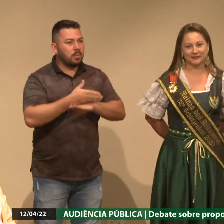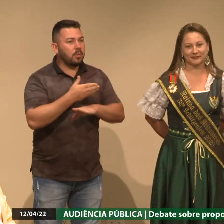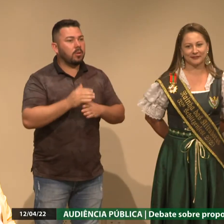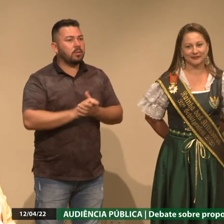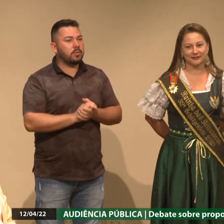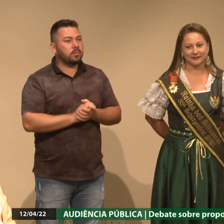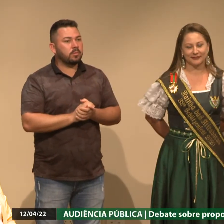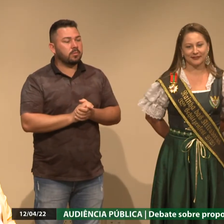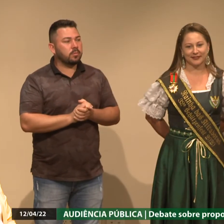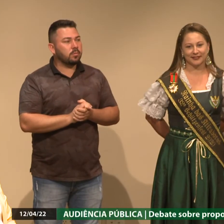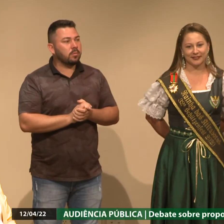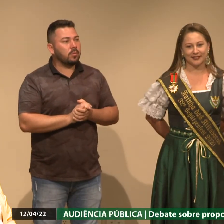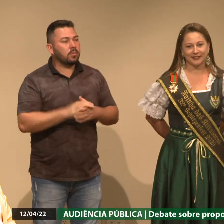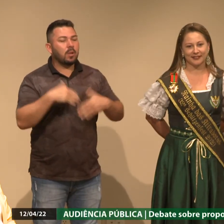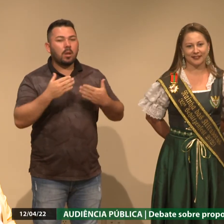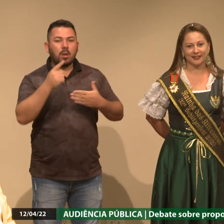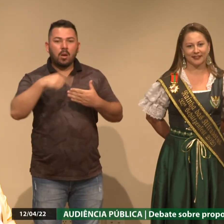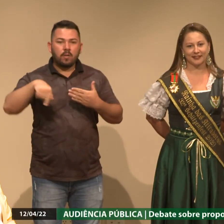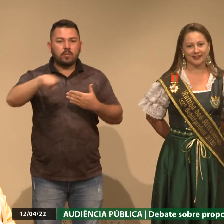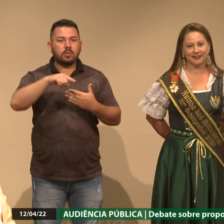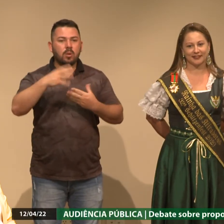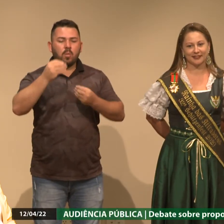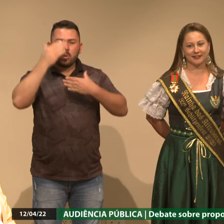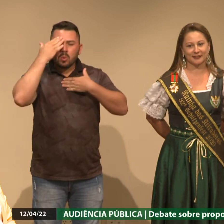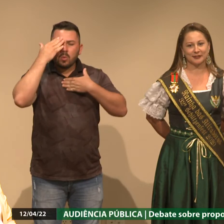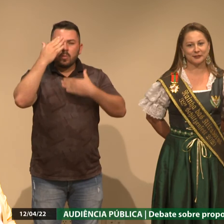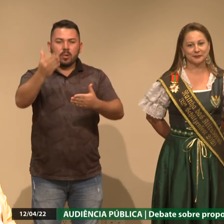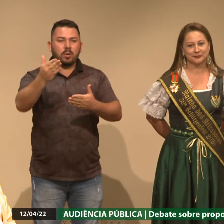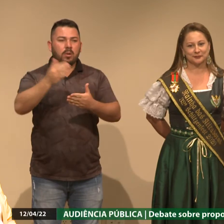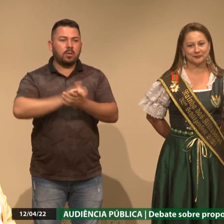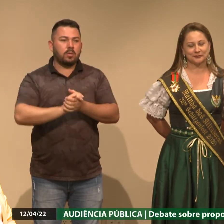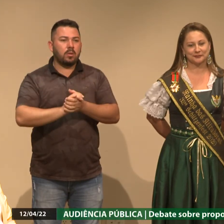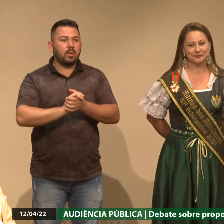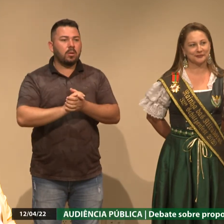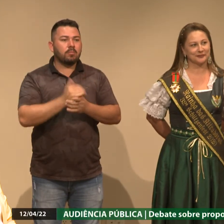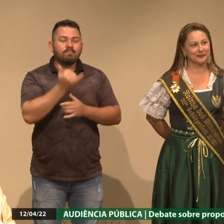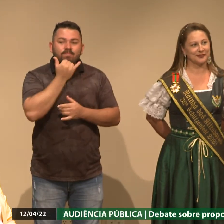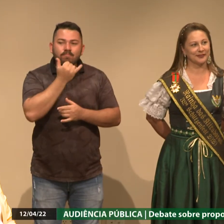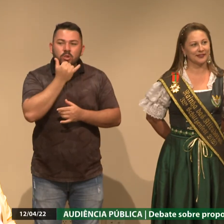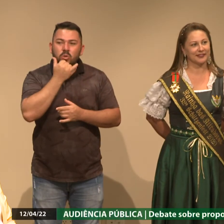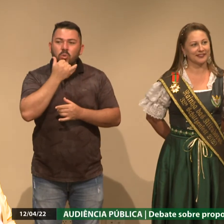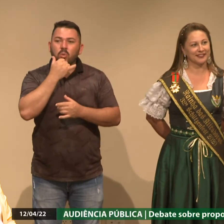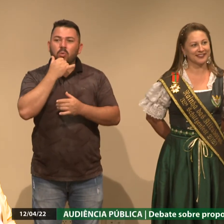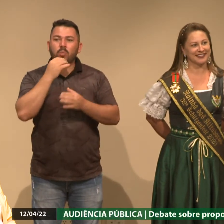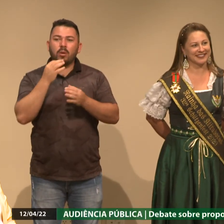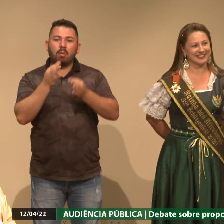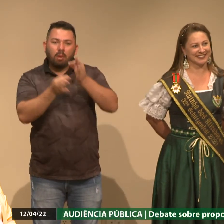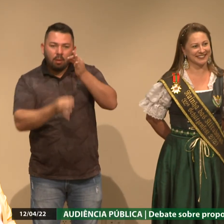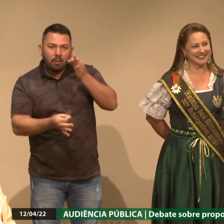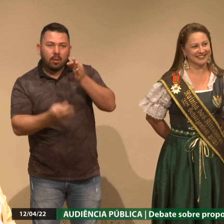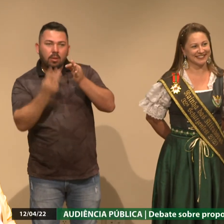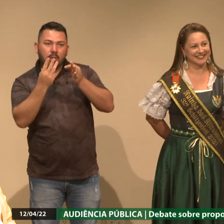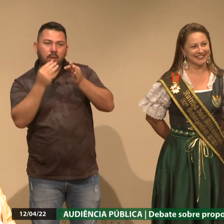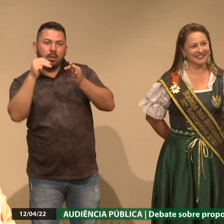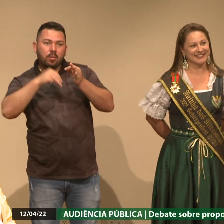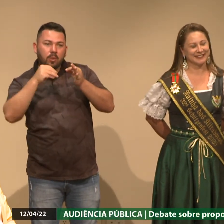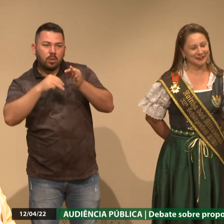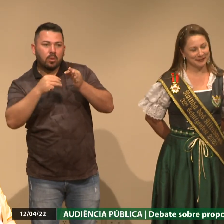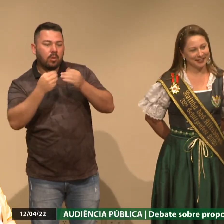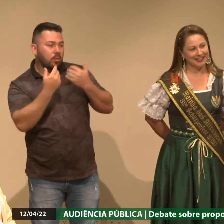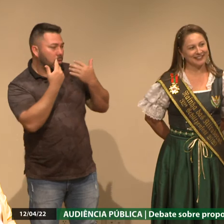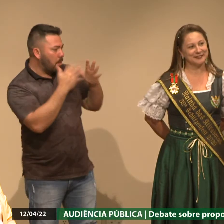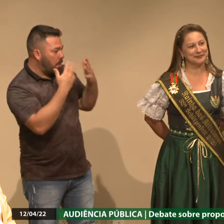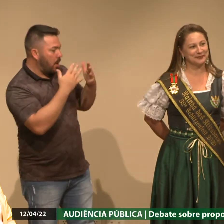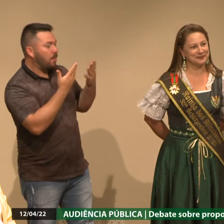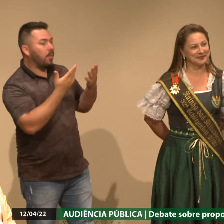sim com a vocês o nosso muito obrigado desculpe se eu voltar passei umas três minutos para vocês parabéns